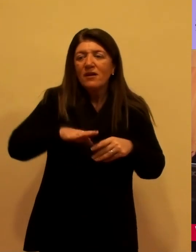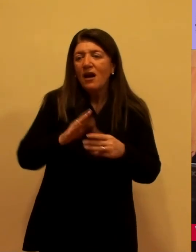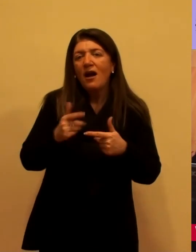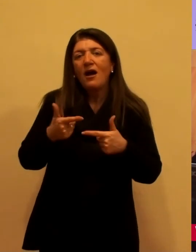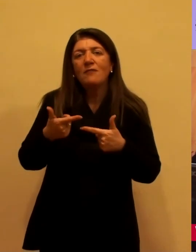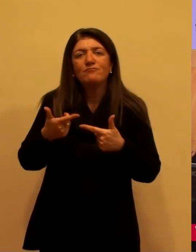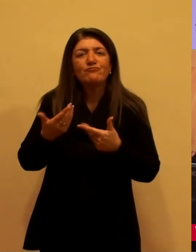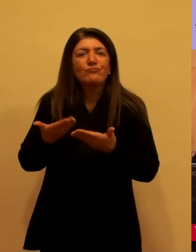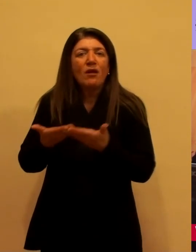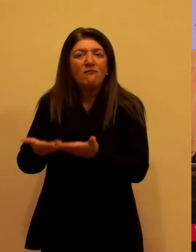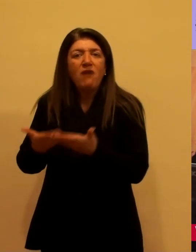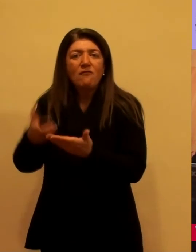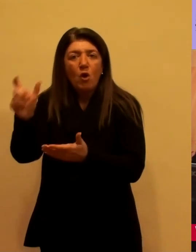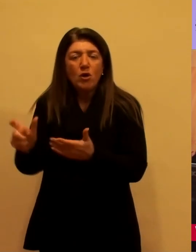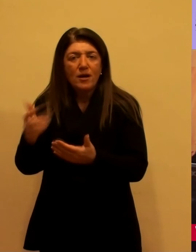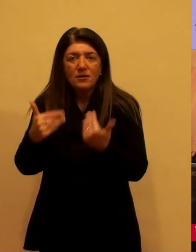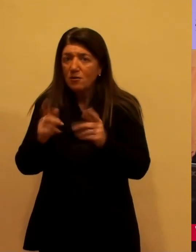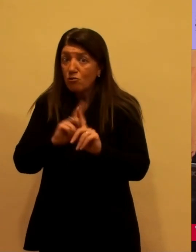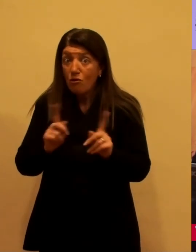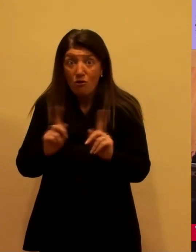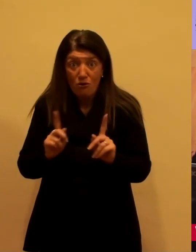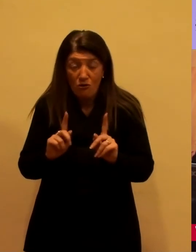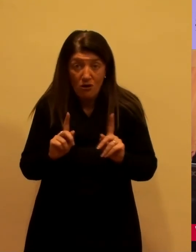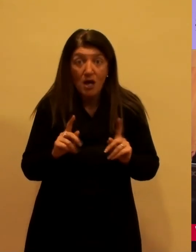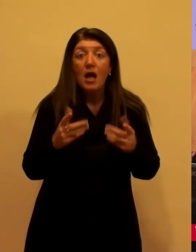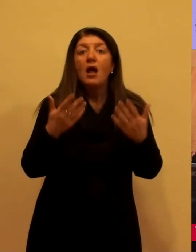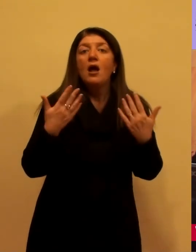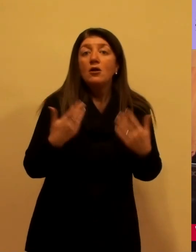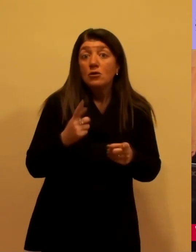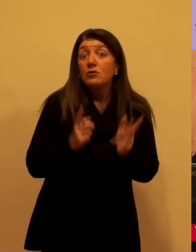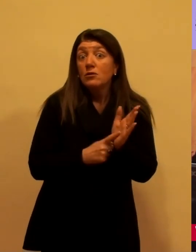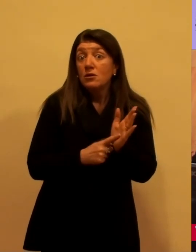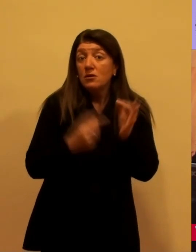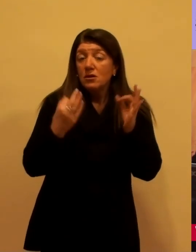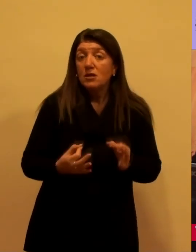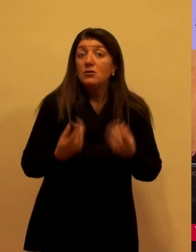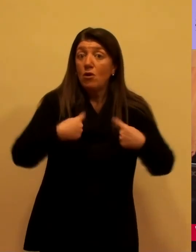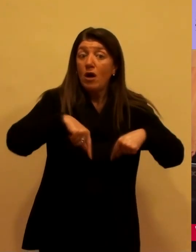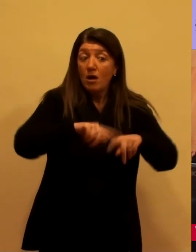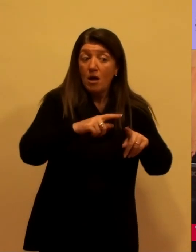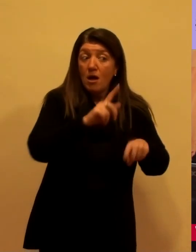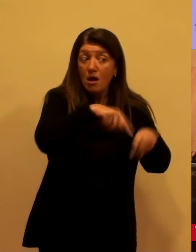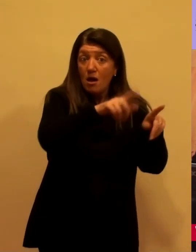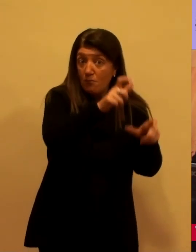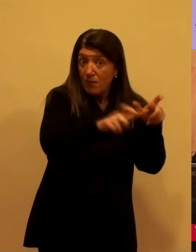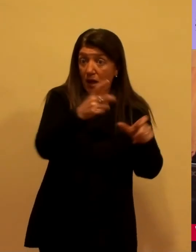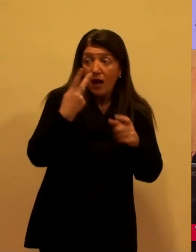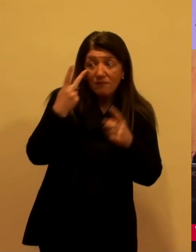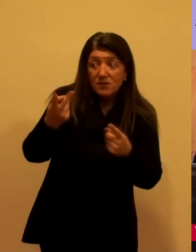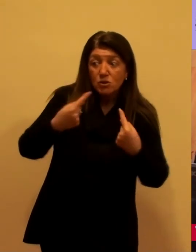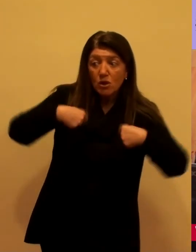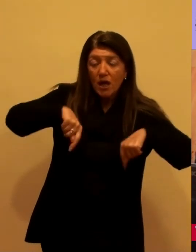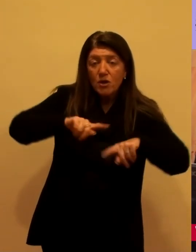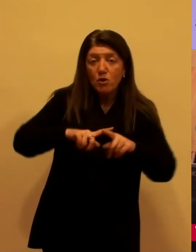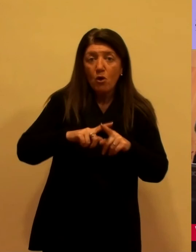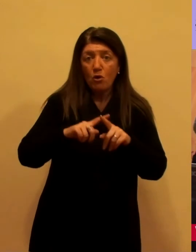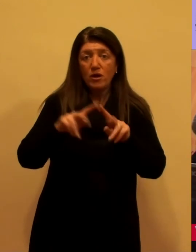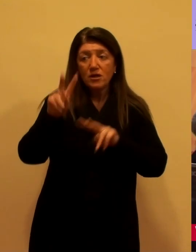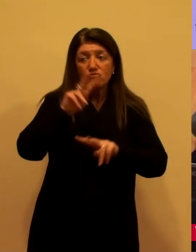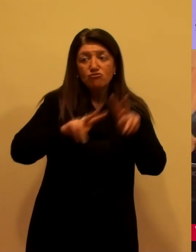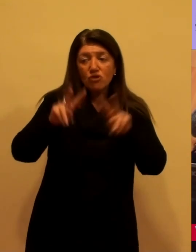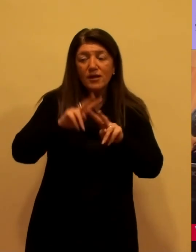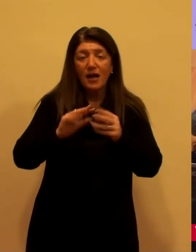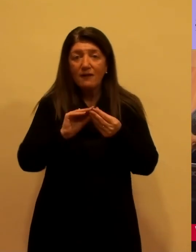che non si sono posti il problema, ma che hanno visto come noi appunto cercavamo in qualche modo di ovviare a